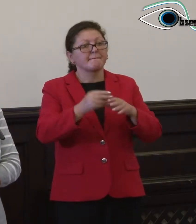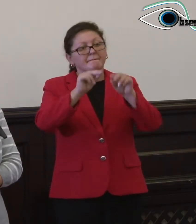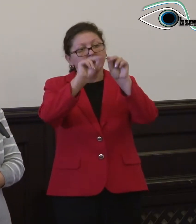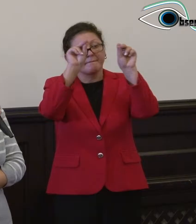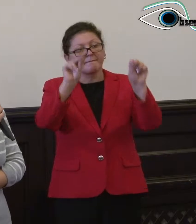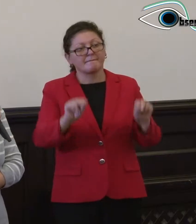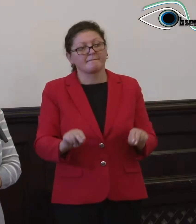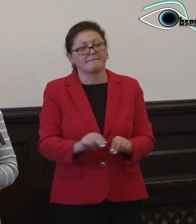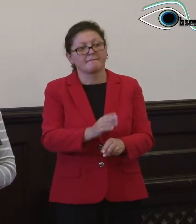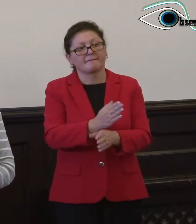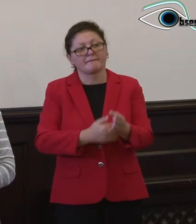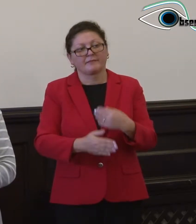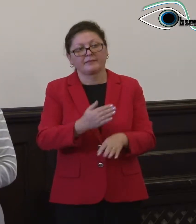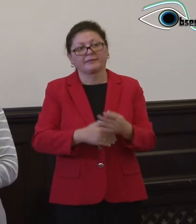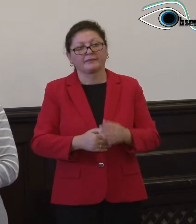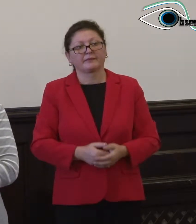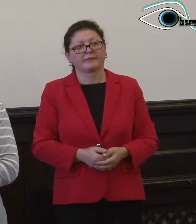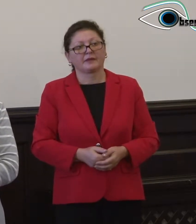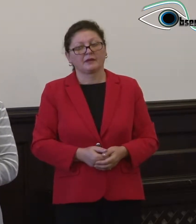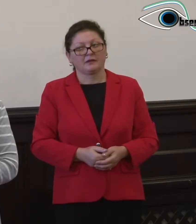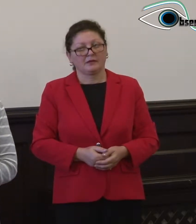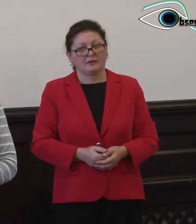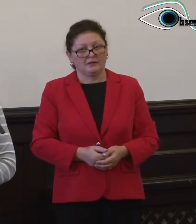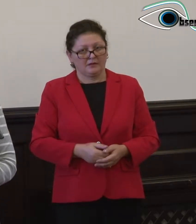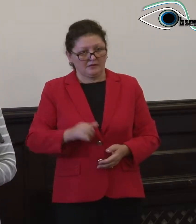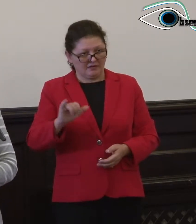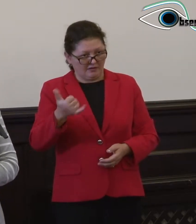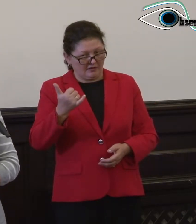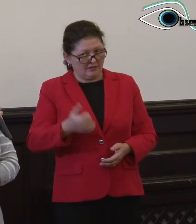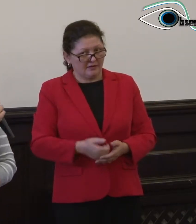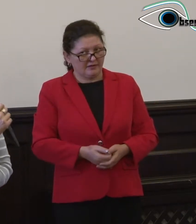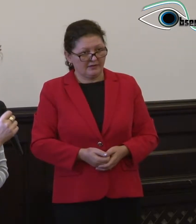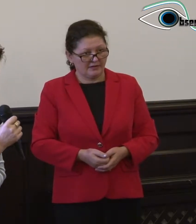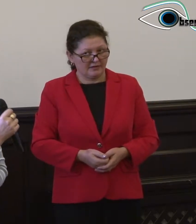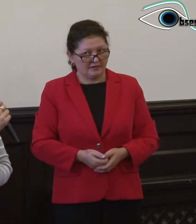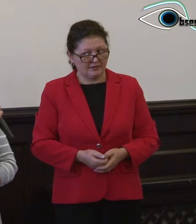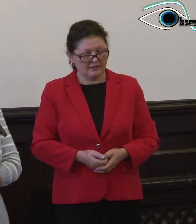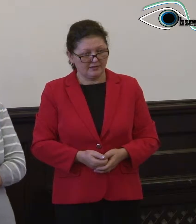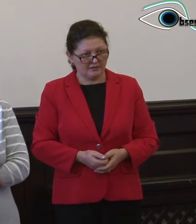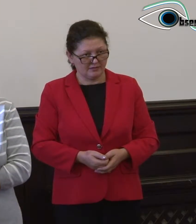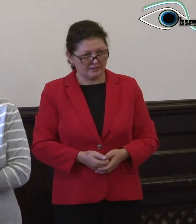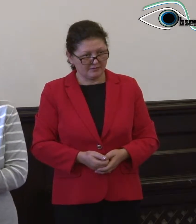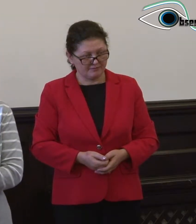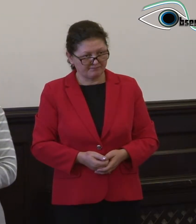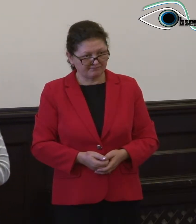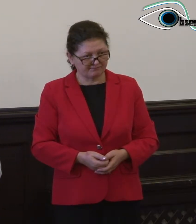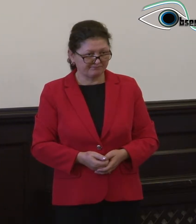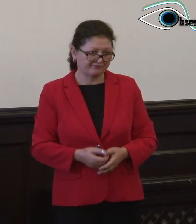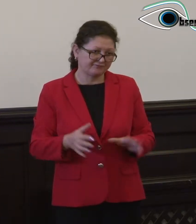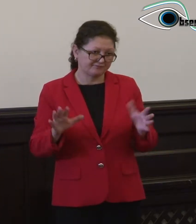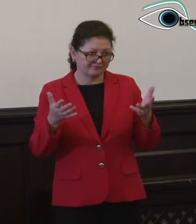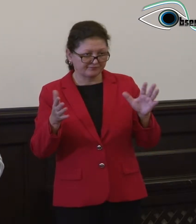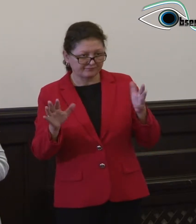cu dizabilități în grad de handicap și a fost așa o efervescență